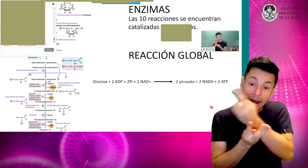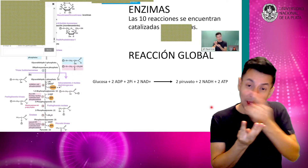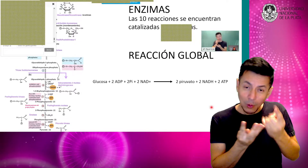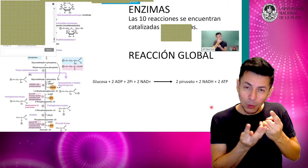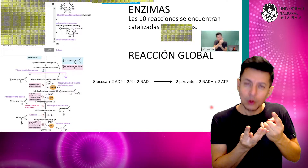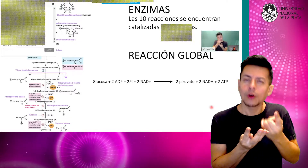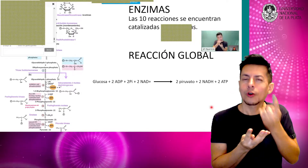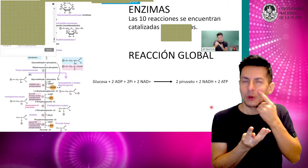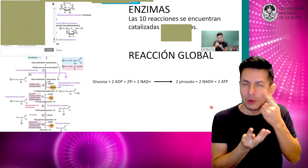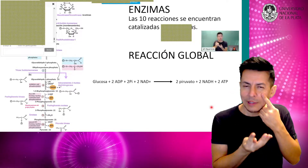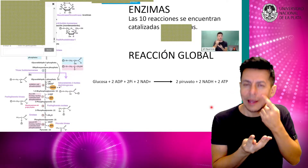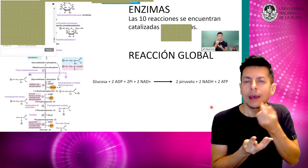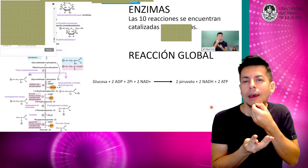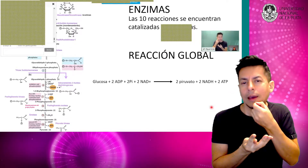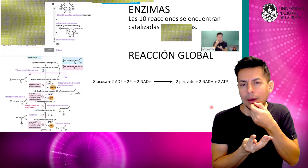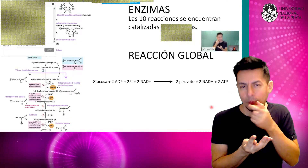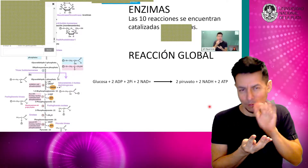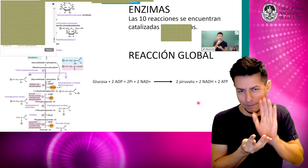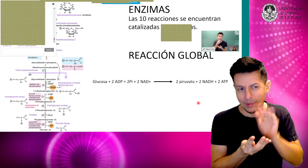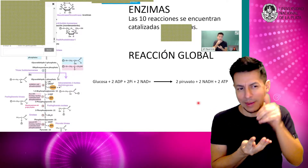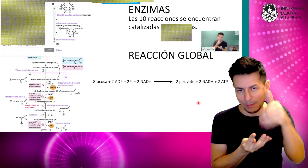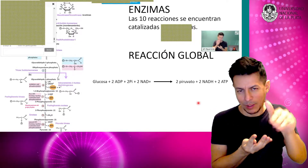poco.